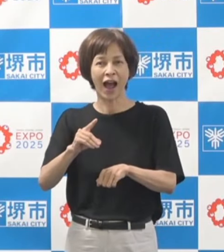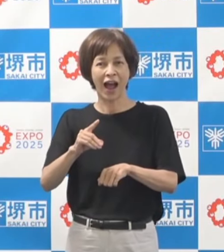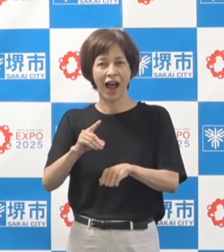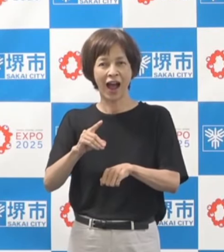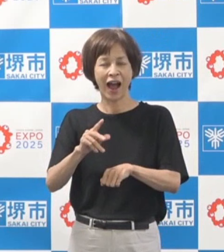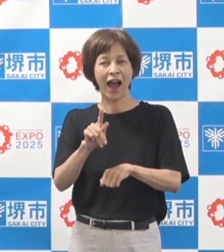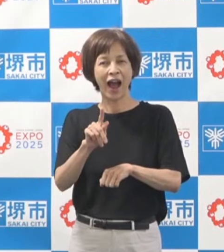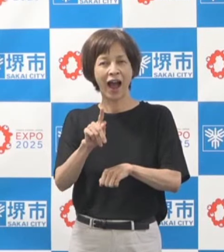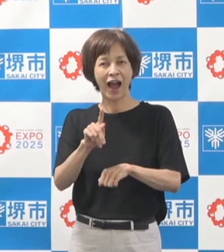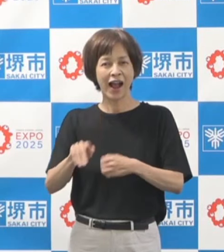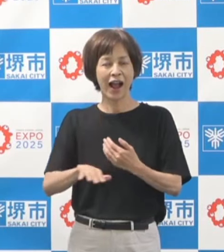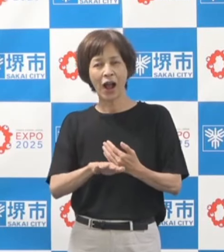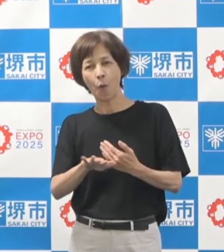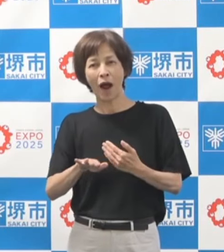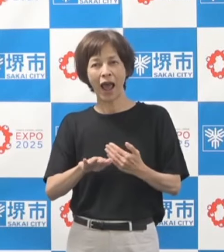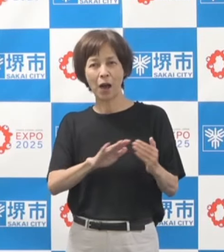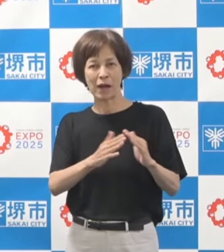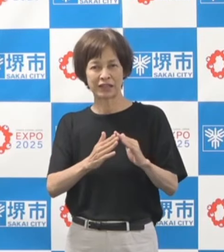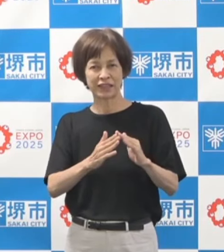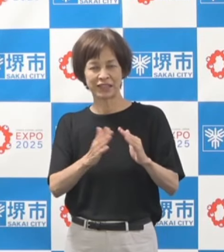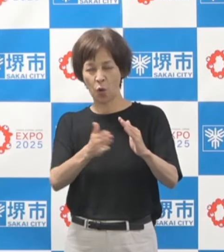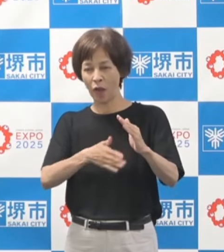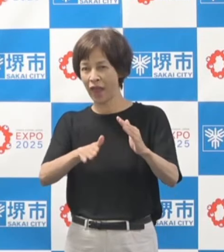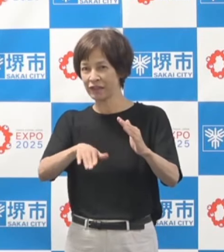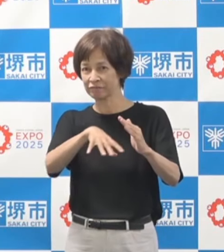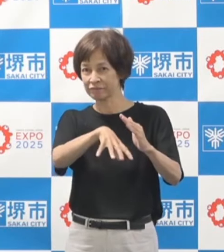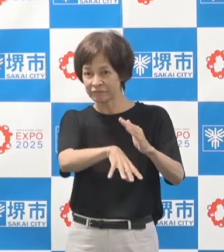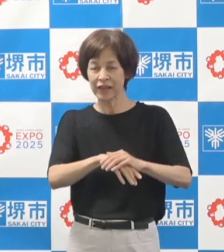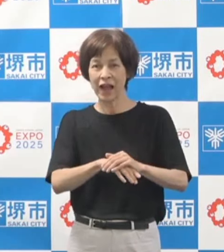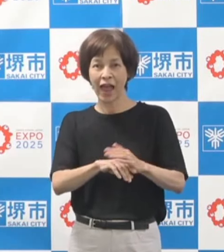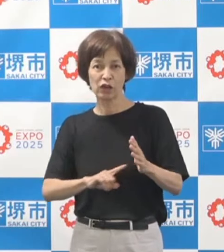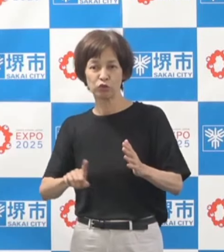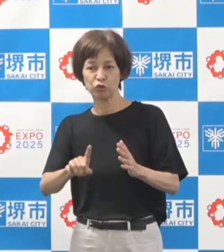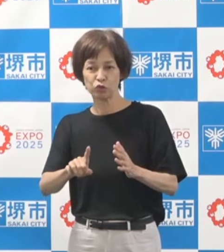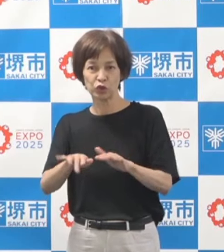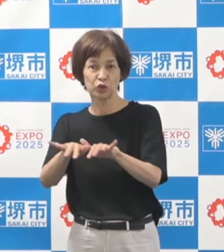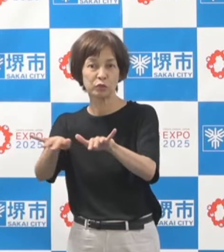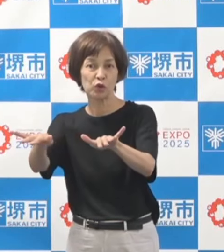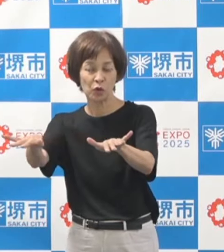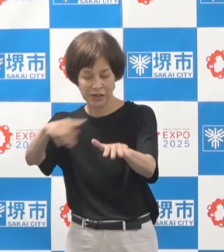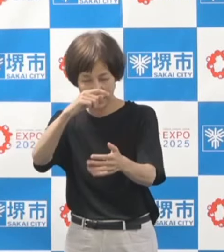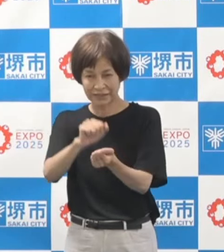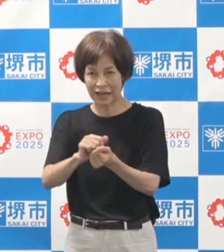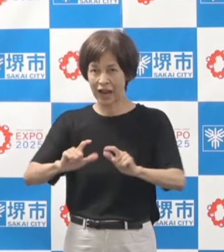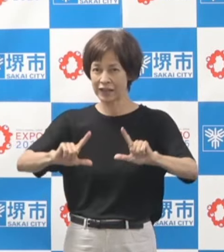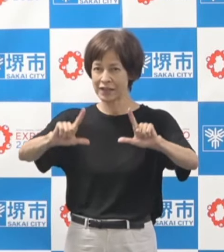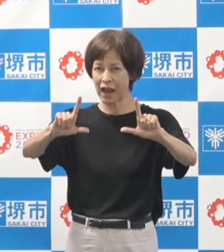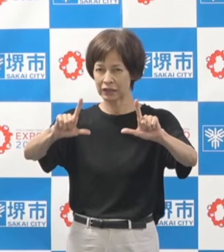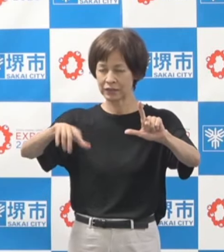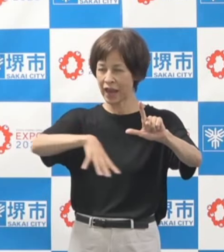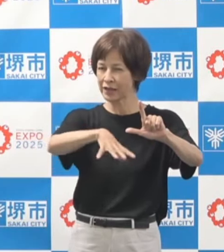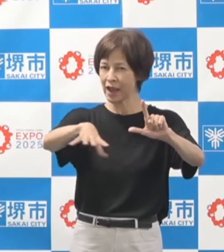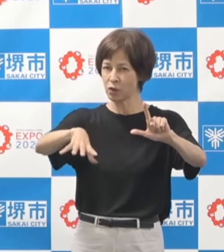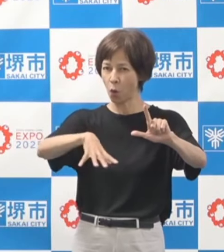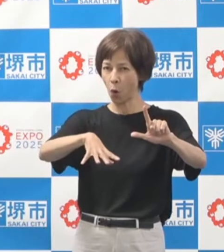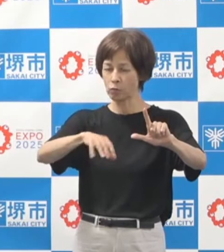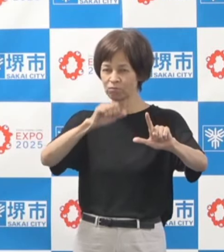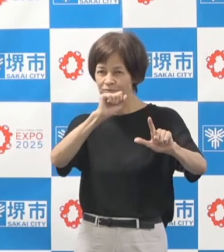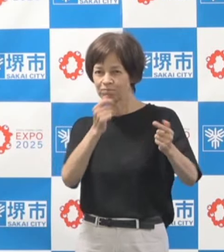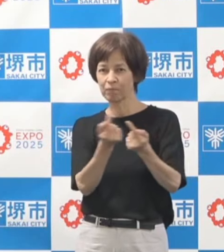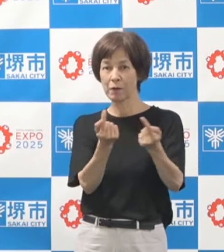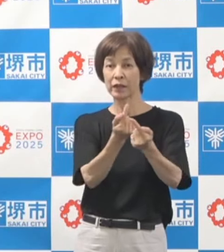ただ早く進むことによってですね、この堺東エリアの活性化につながりますので、